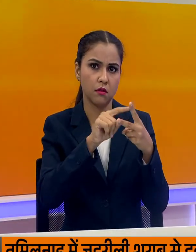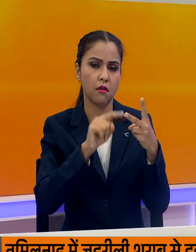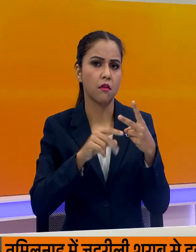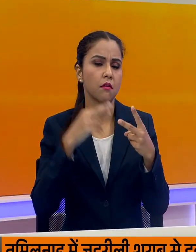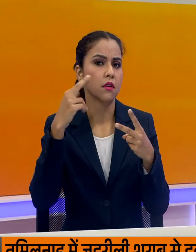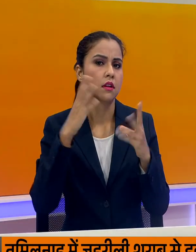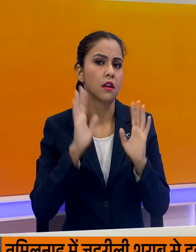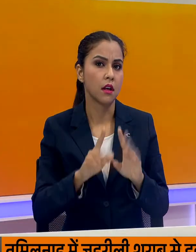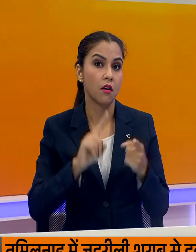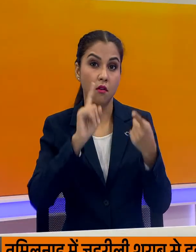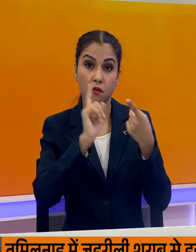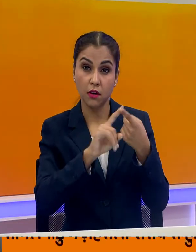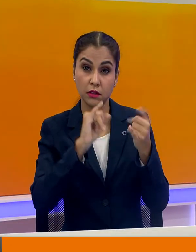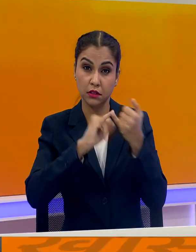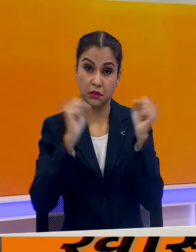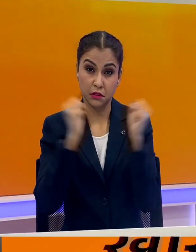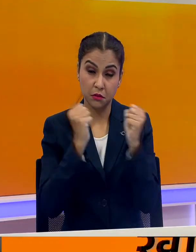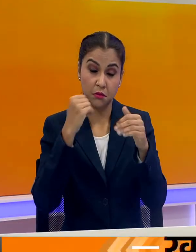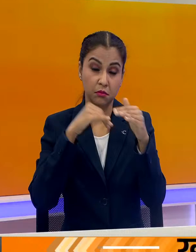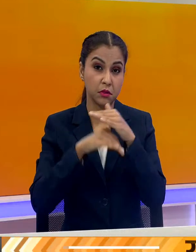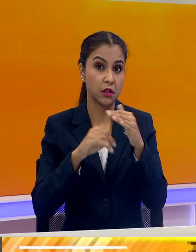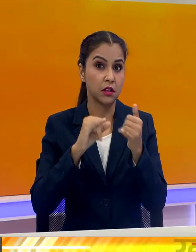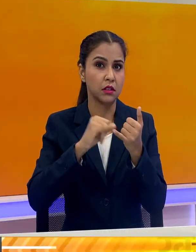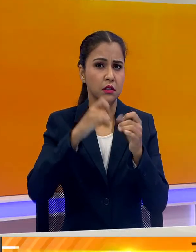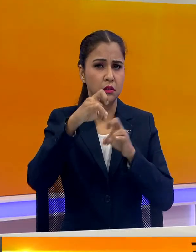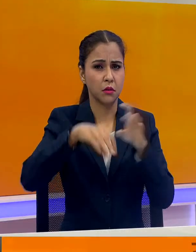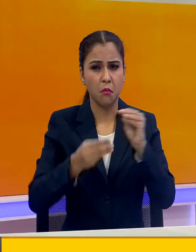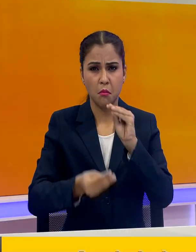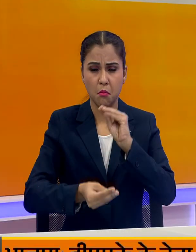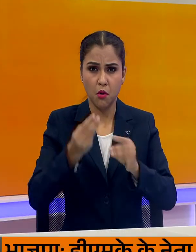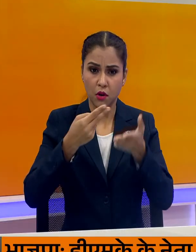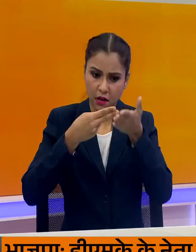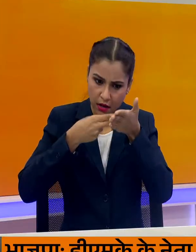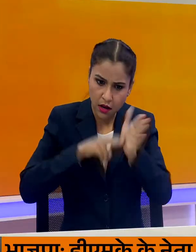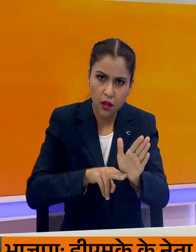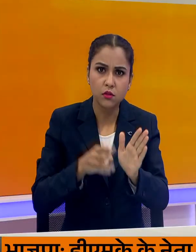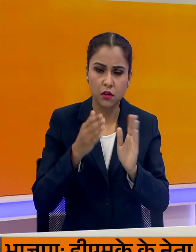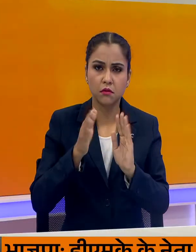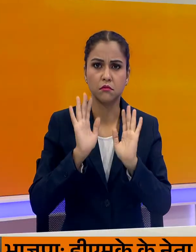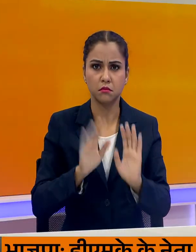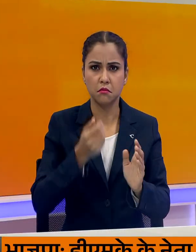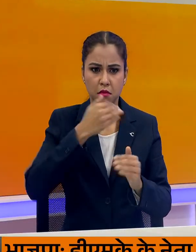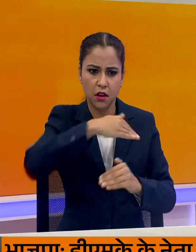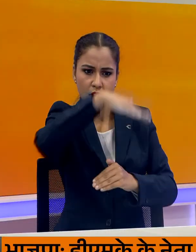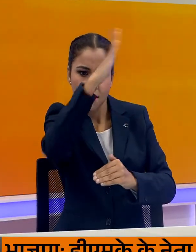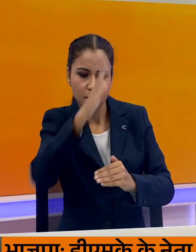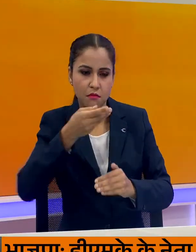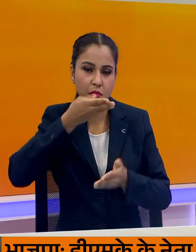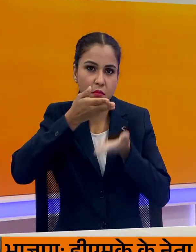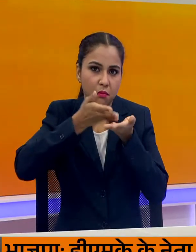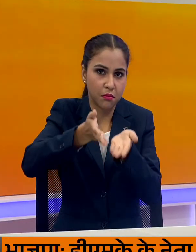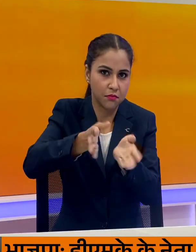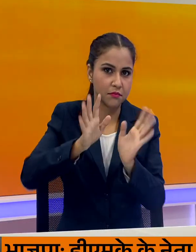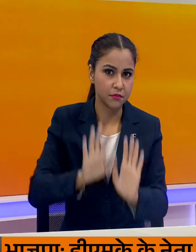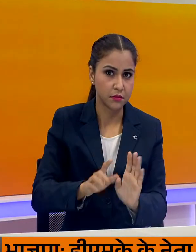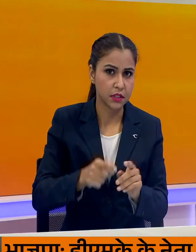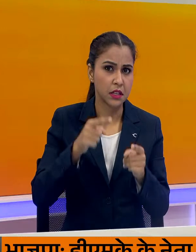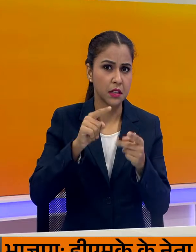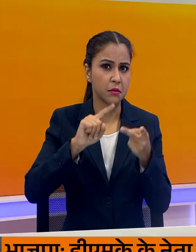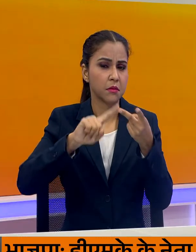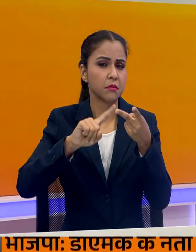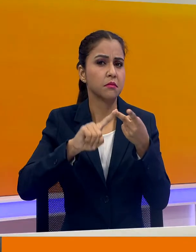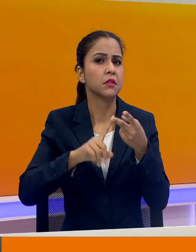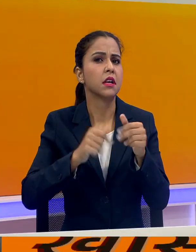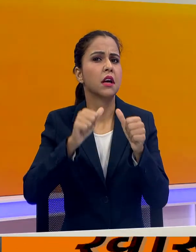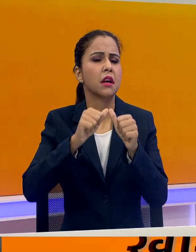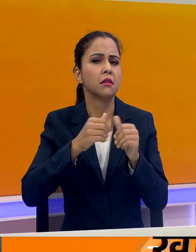पहली, शिमला शहर को पानी की सप्लाई के ज्यादातर सोर्स नेचुरल सोर्सेज हैं, यानी प्राकृतिक संसाधन हैं। इसमें अश्वनी खड्ड,